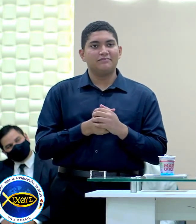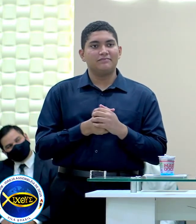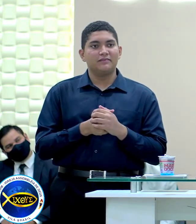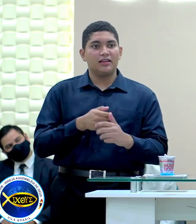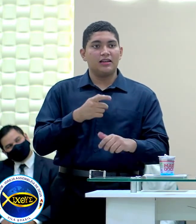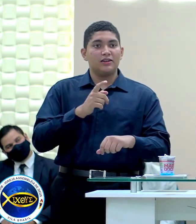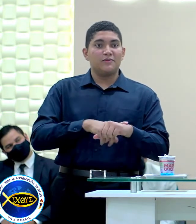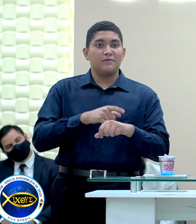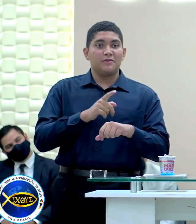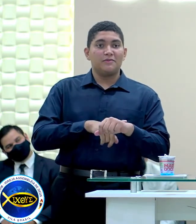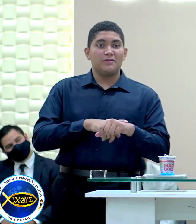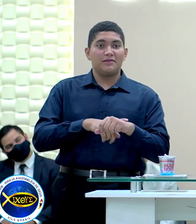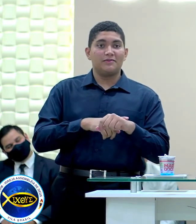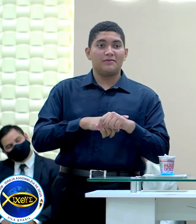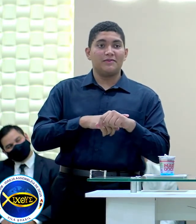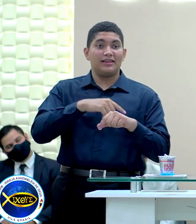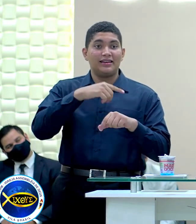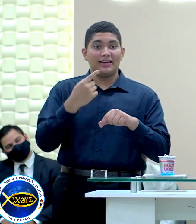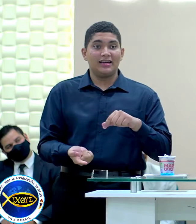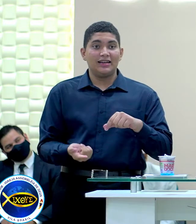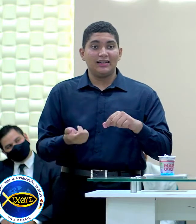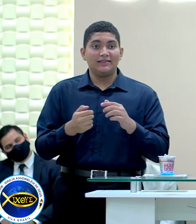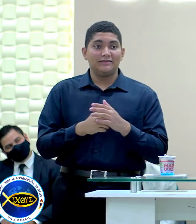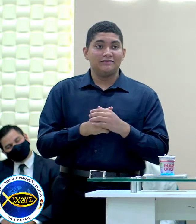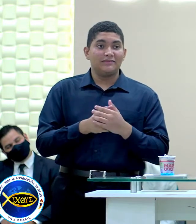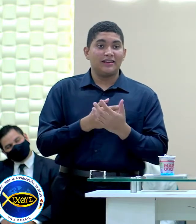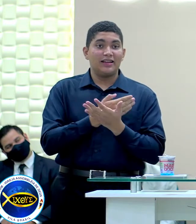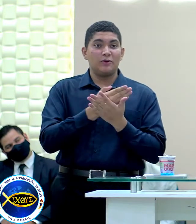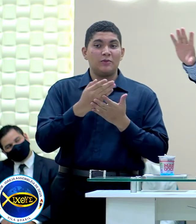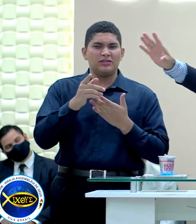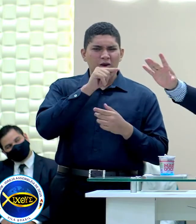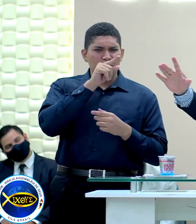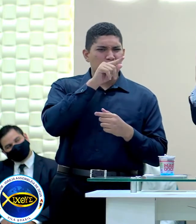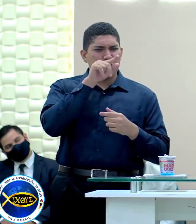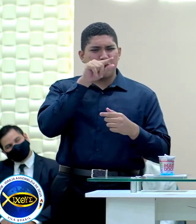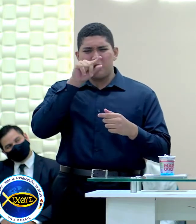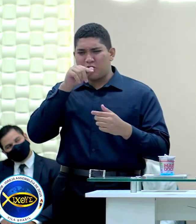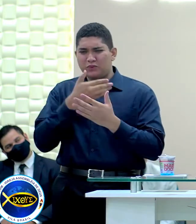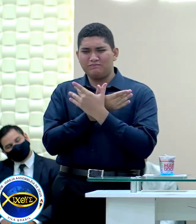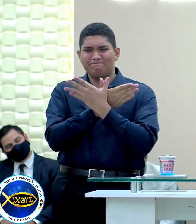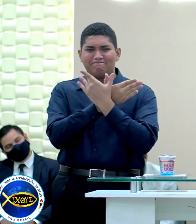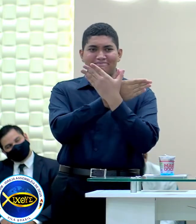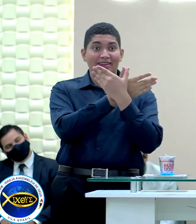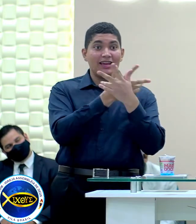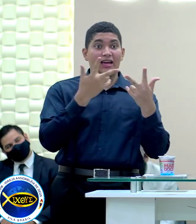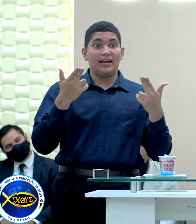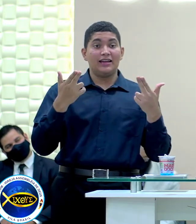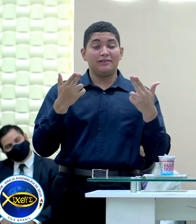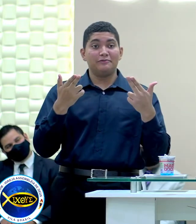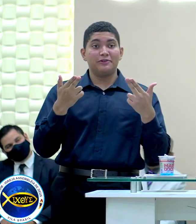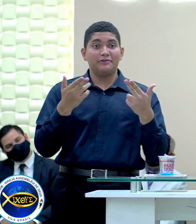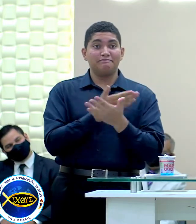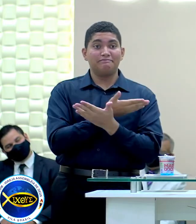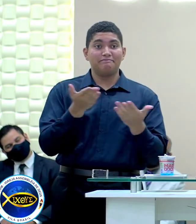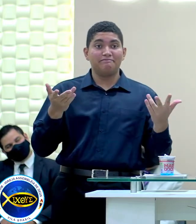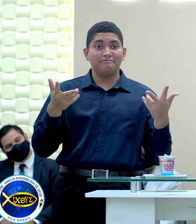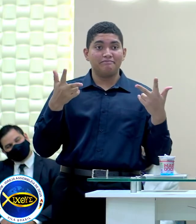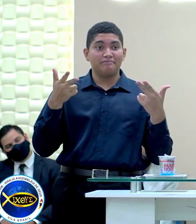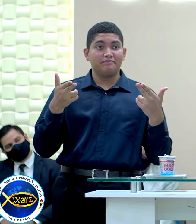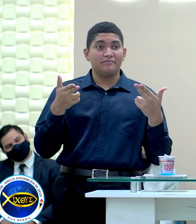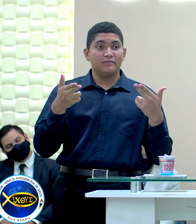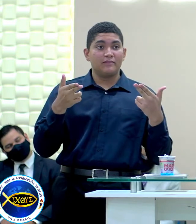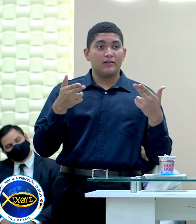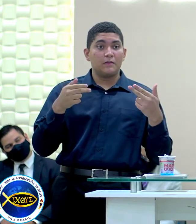unha cai, ele desperta e começa a gritar e sai voando. A igreja está assim, trabalhando, mas está